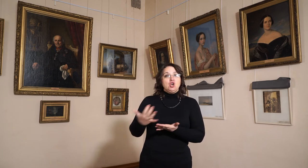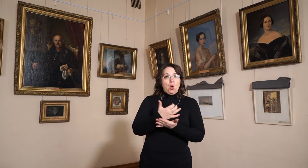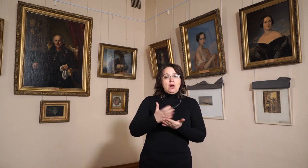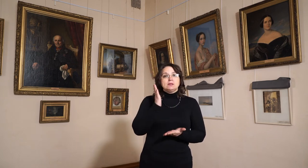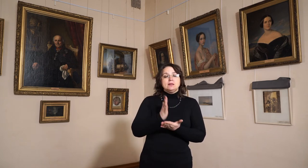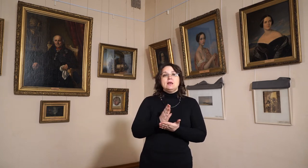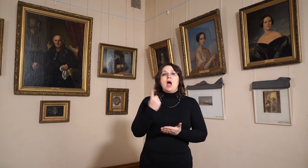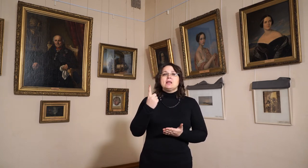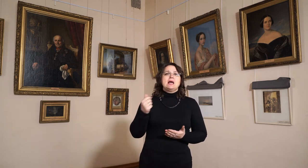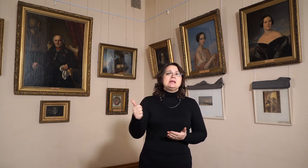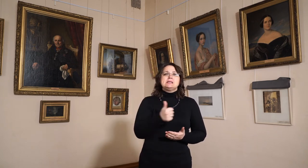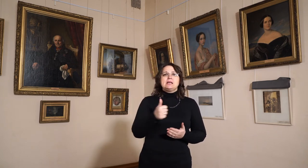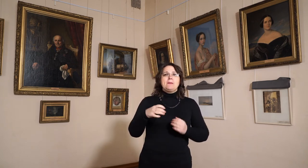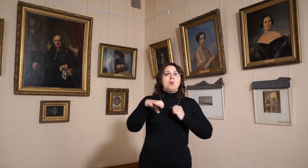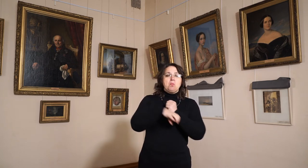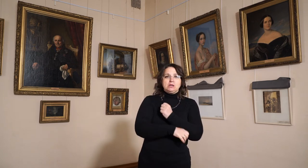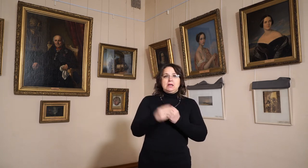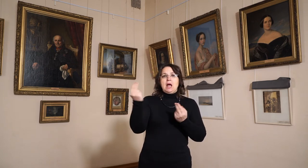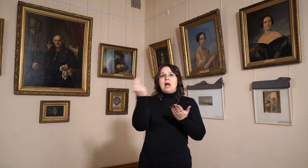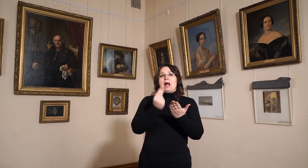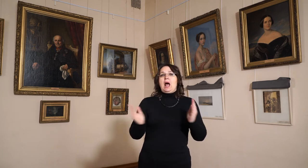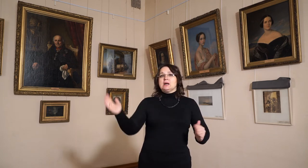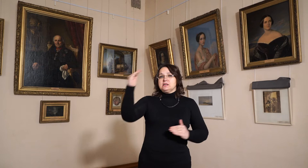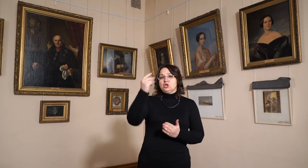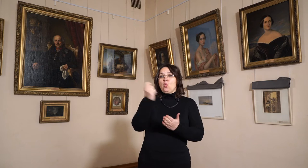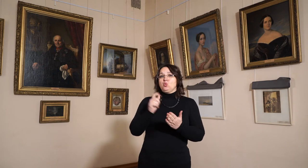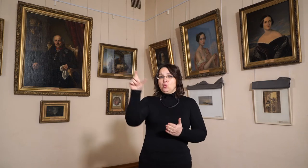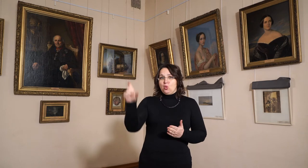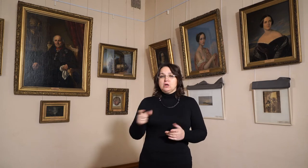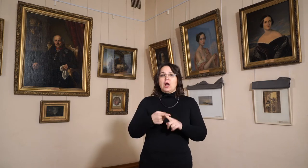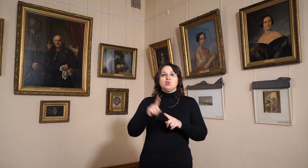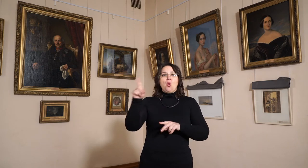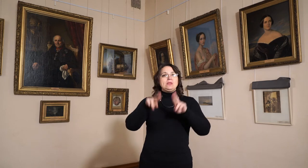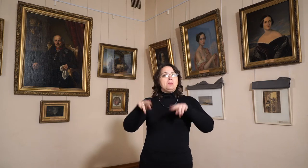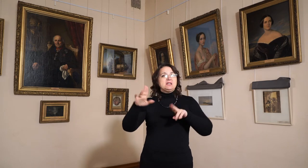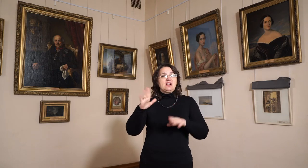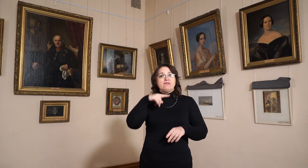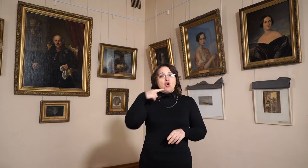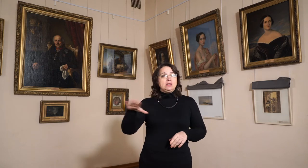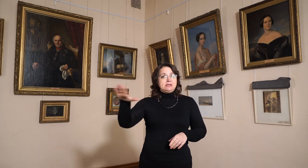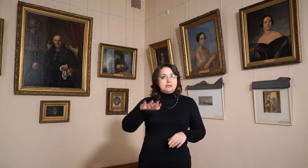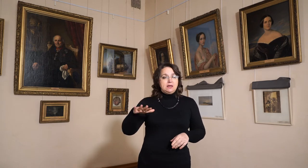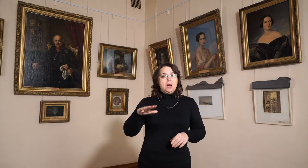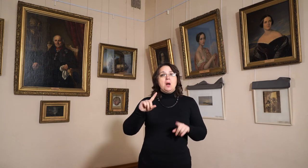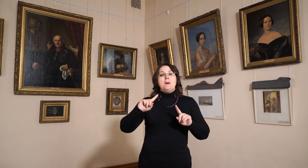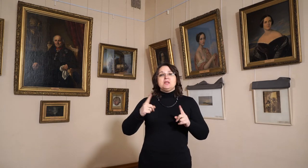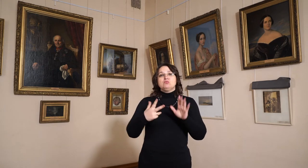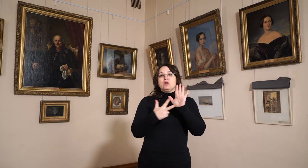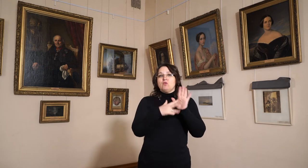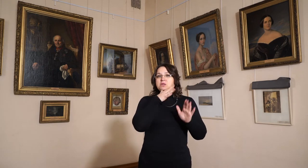одна из последних картин художника, которые он написал в России, потому что 8 последних лет жизни Кипренский